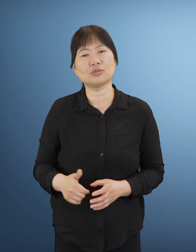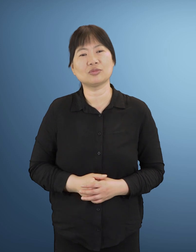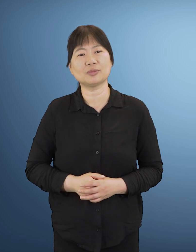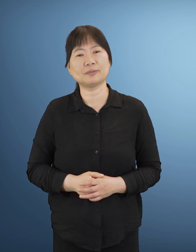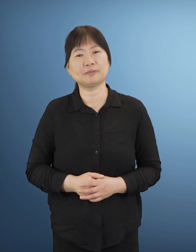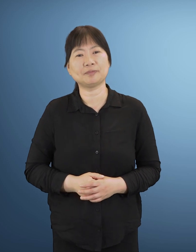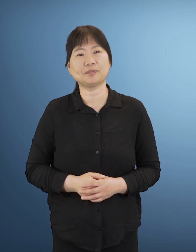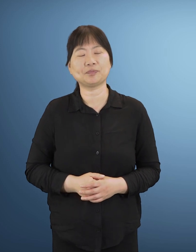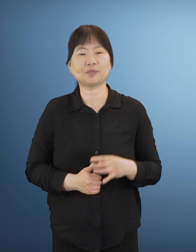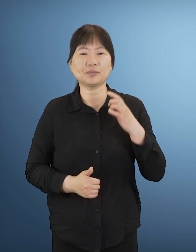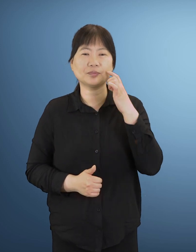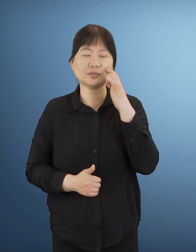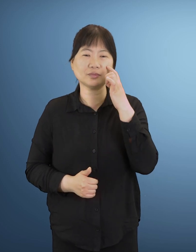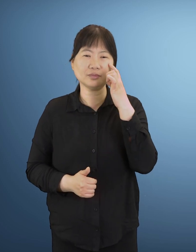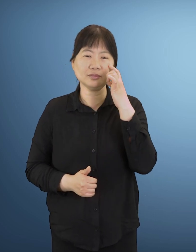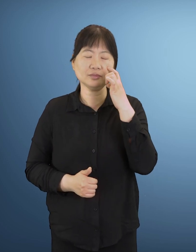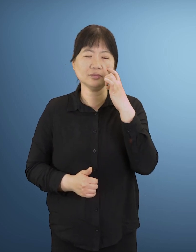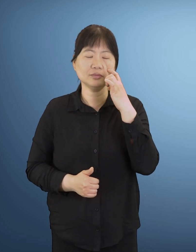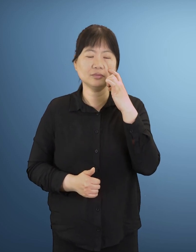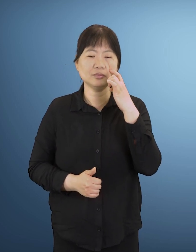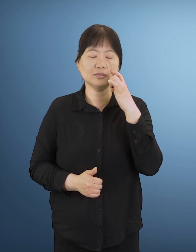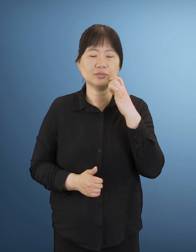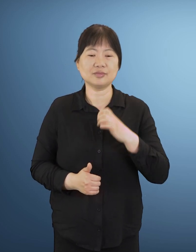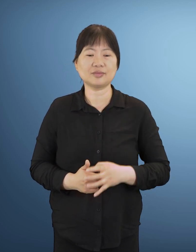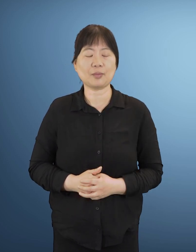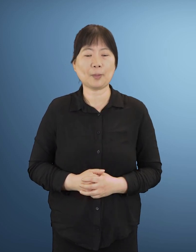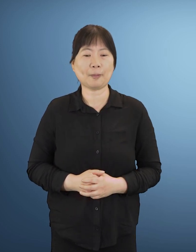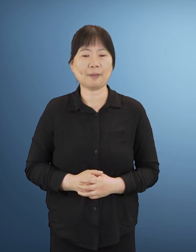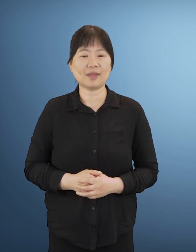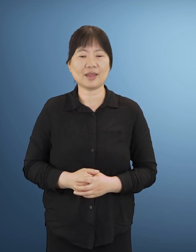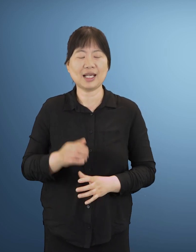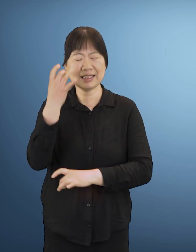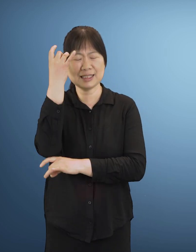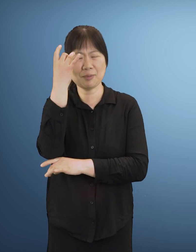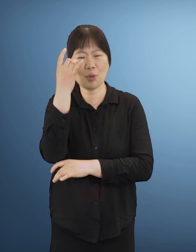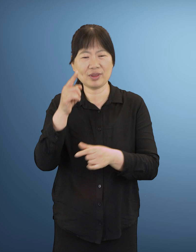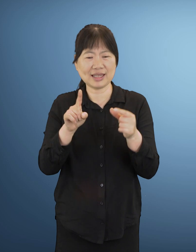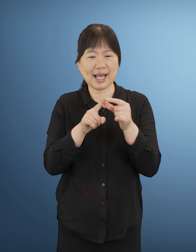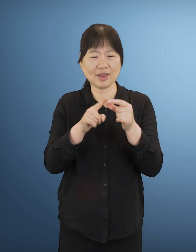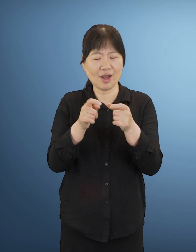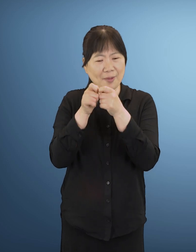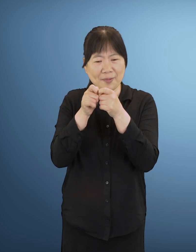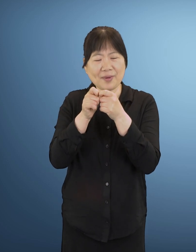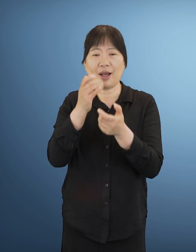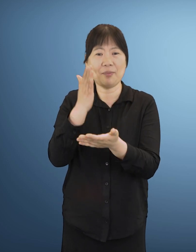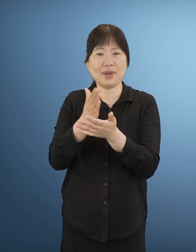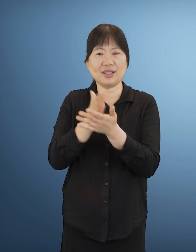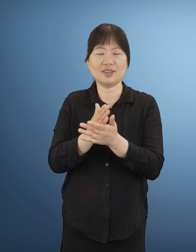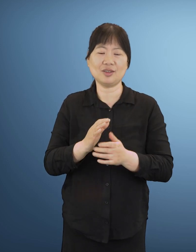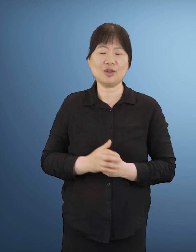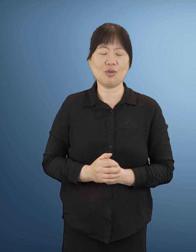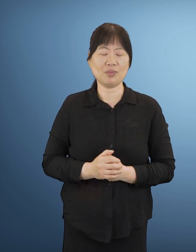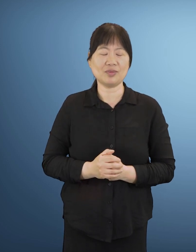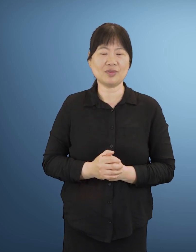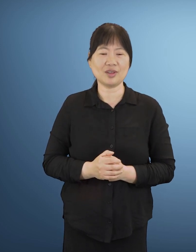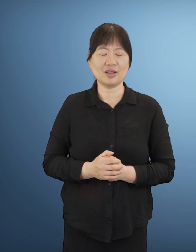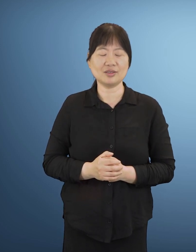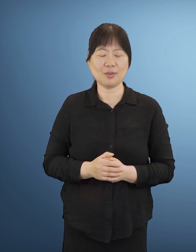너무 그 작구에 매달리고자 하는 것이 아니라 이 놀라움의 이유를 알아야